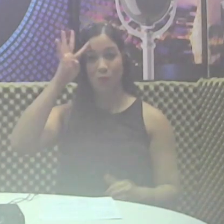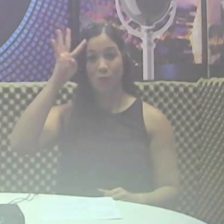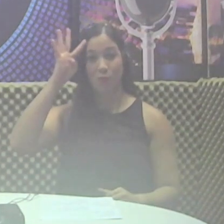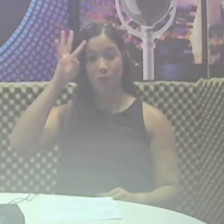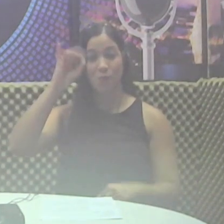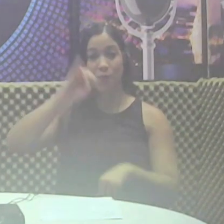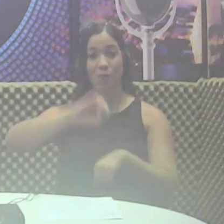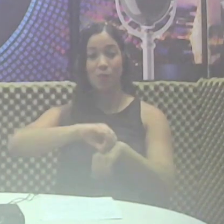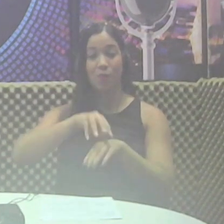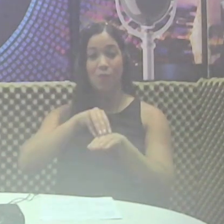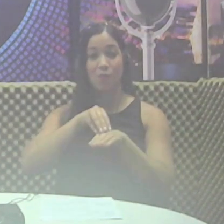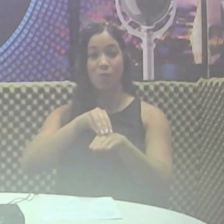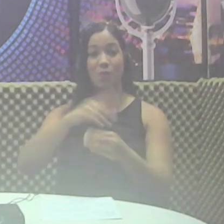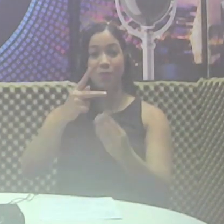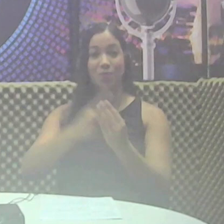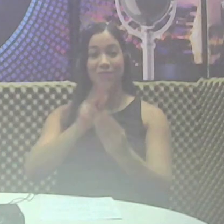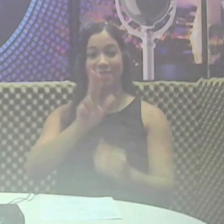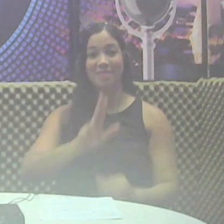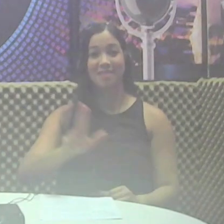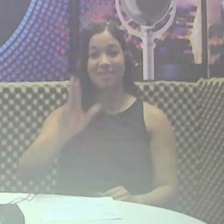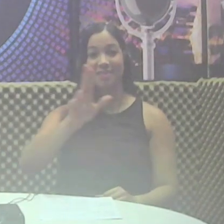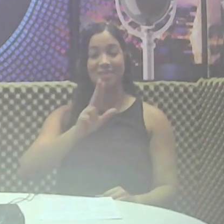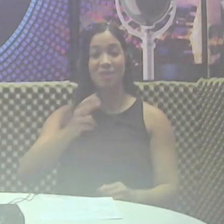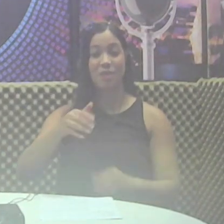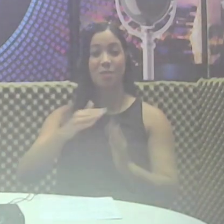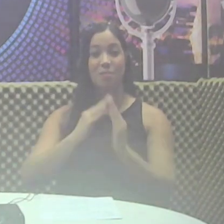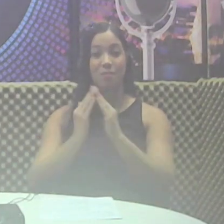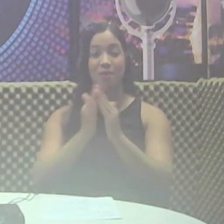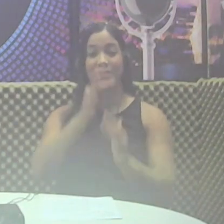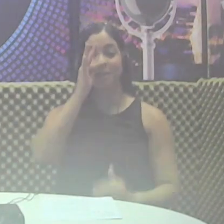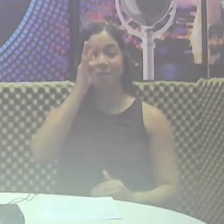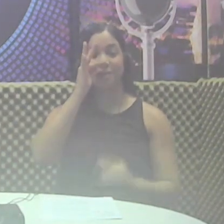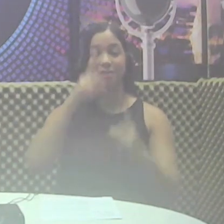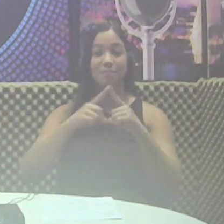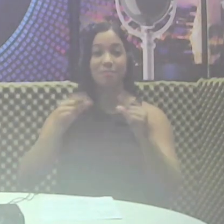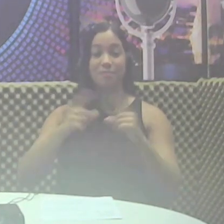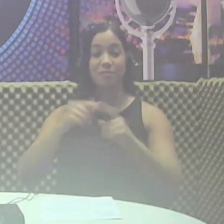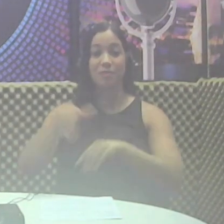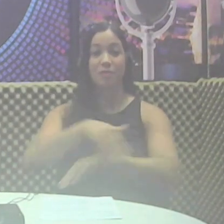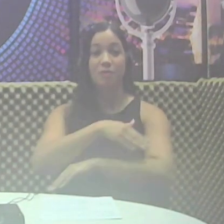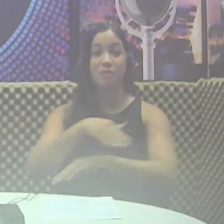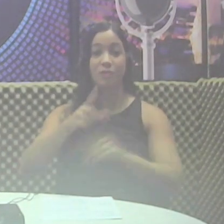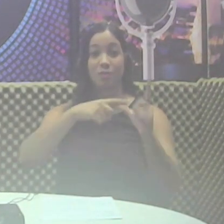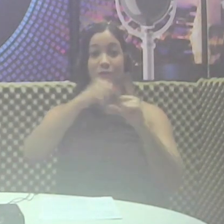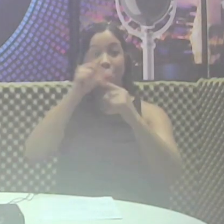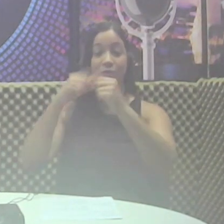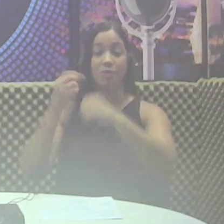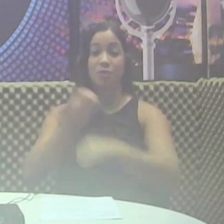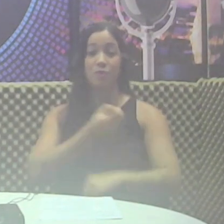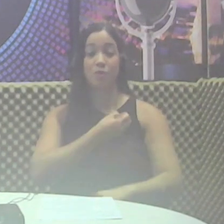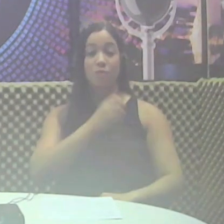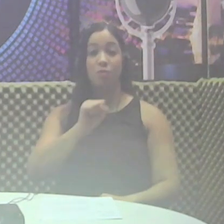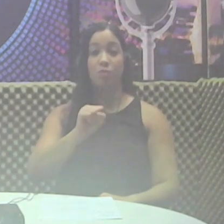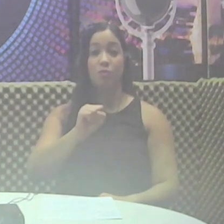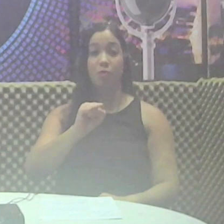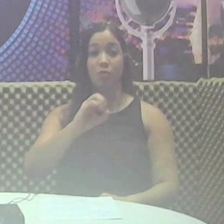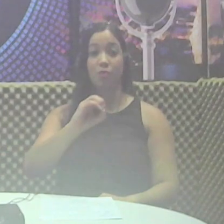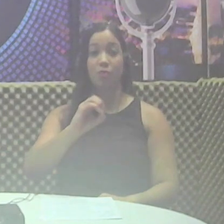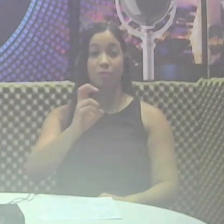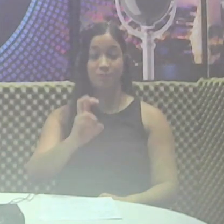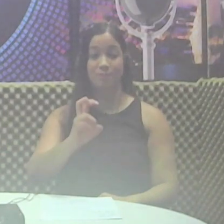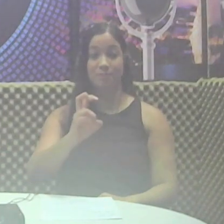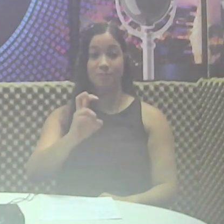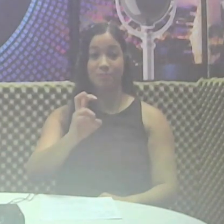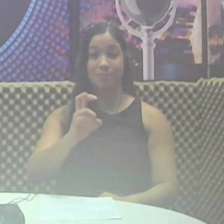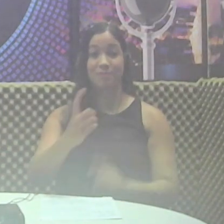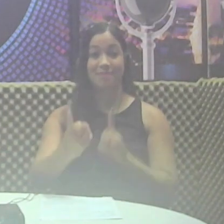unidade móvel do Procon Uberlândia estará estacionada no bairro Jardim Brasília, na Avenida Constelação, número 805.